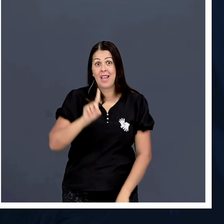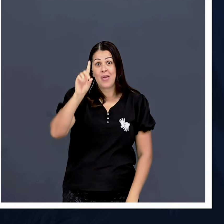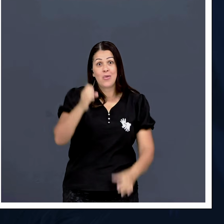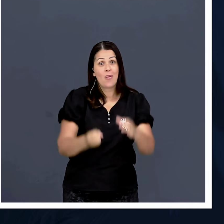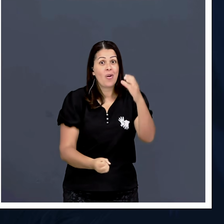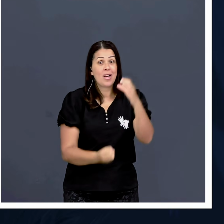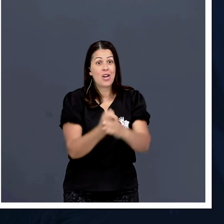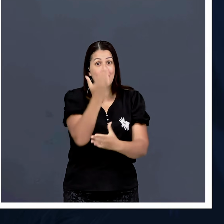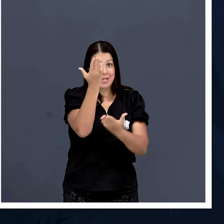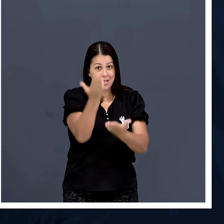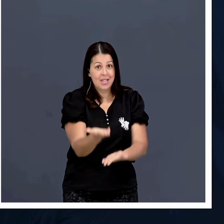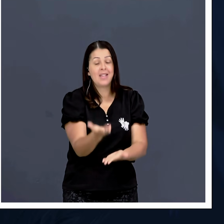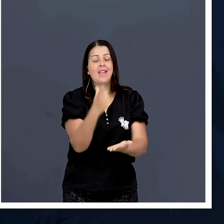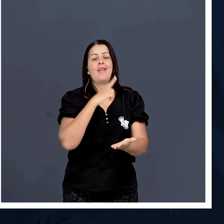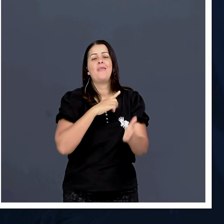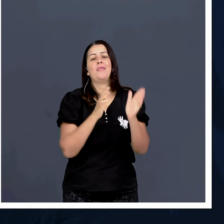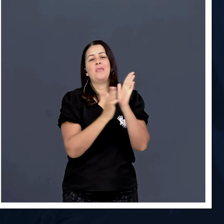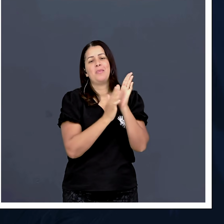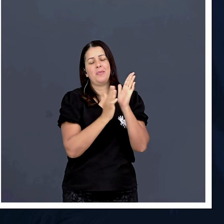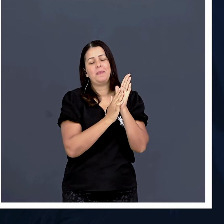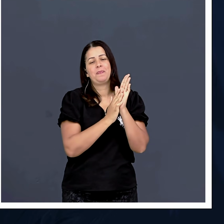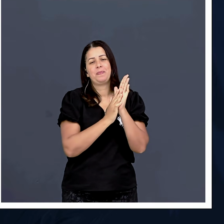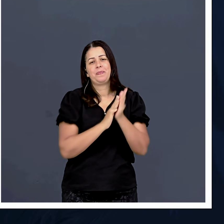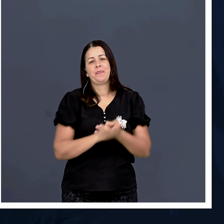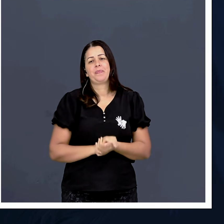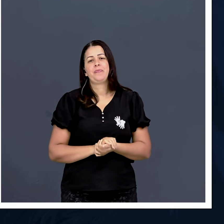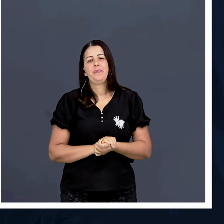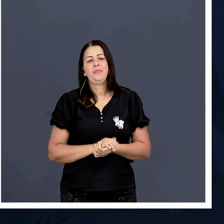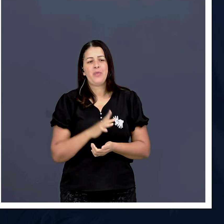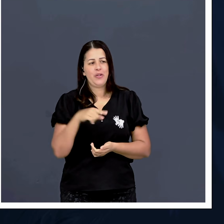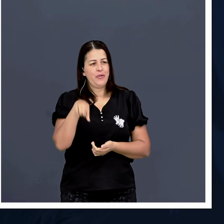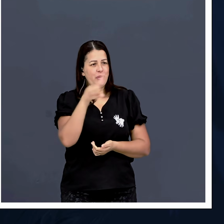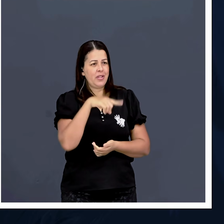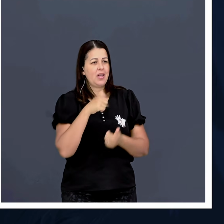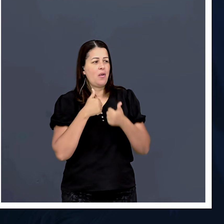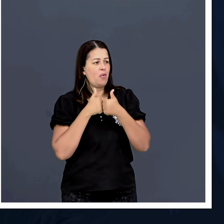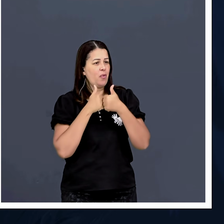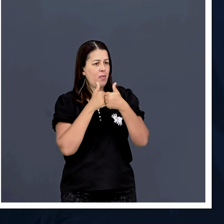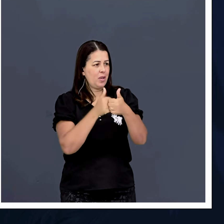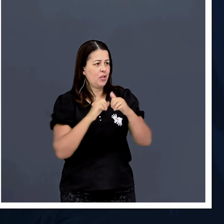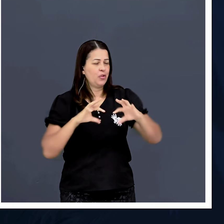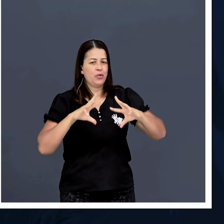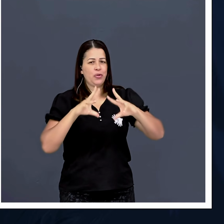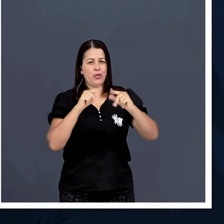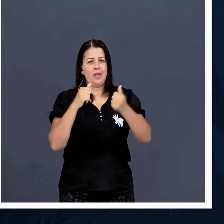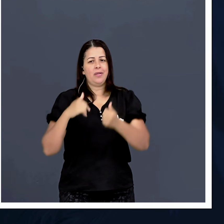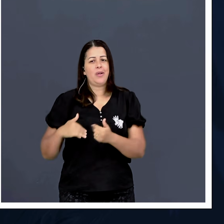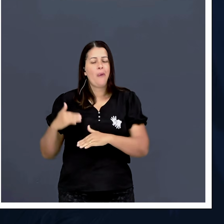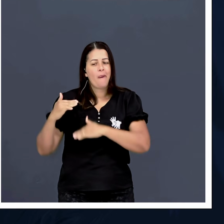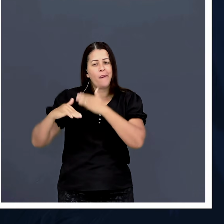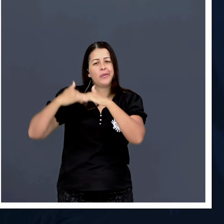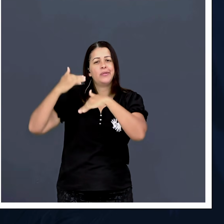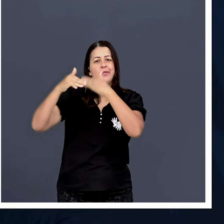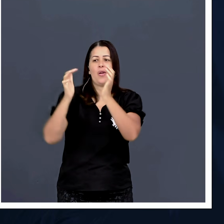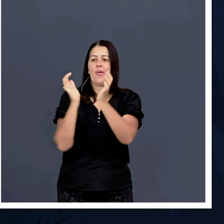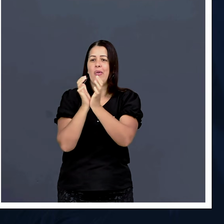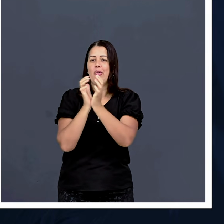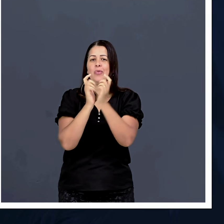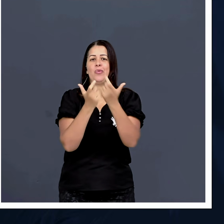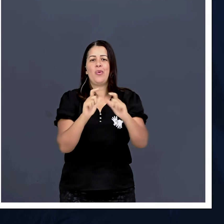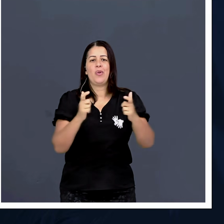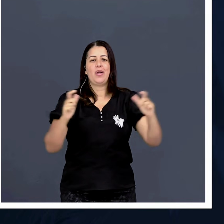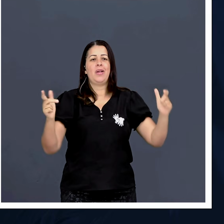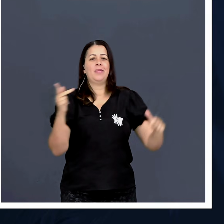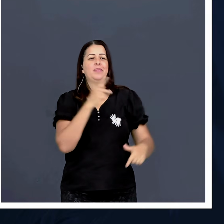um propósito para isso. Vocês acompanham aqui toda a nossa trajetória. Nós somos uma equipe bem grande de